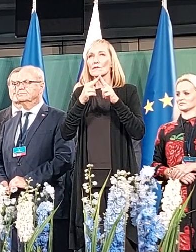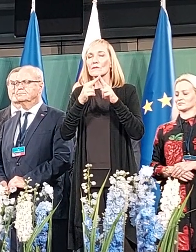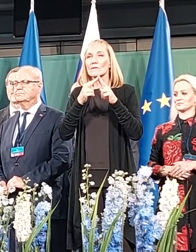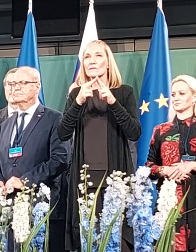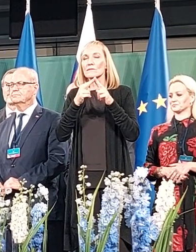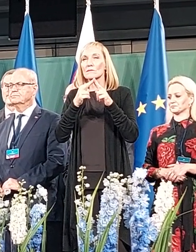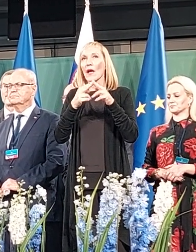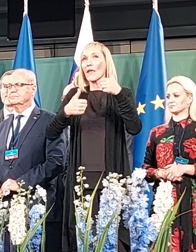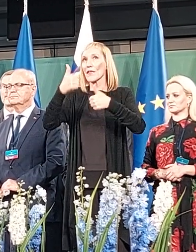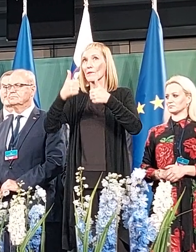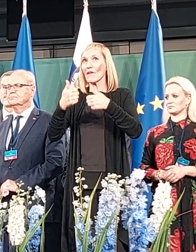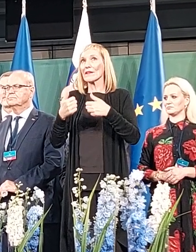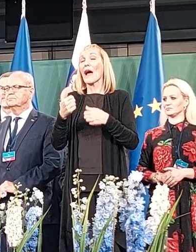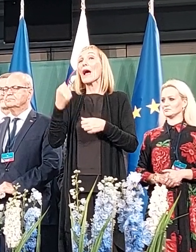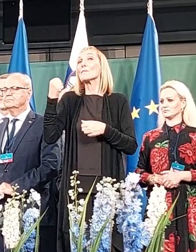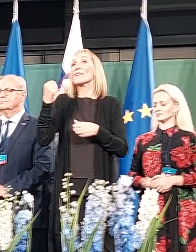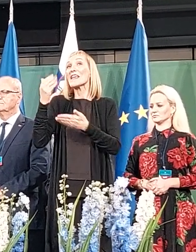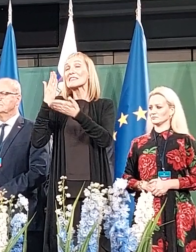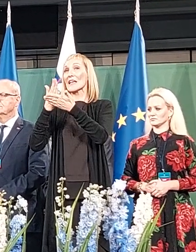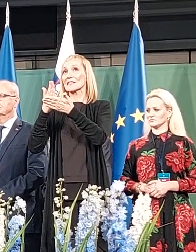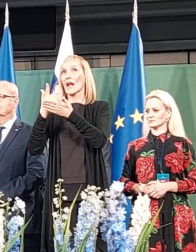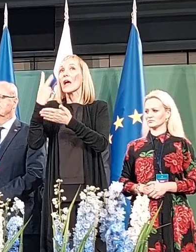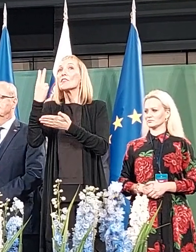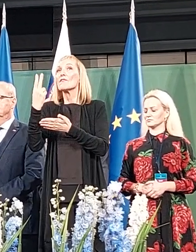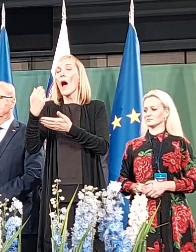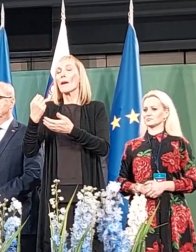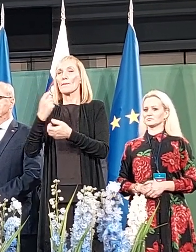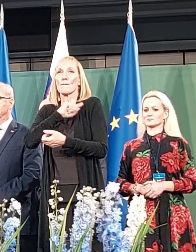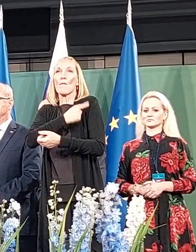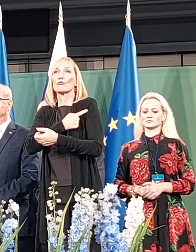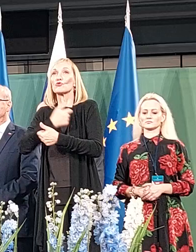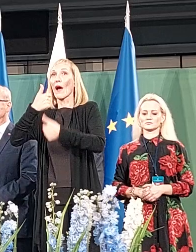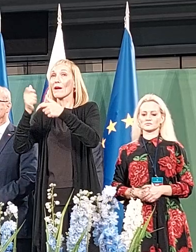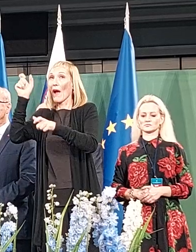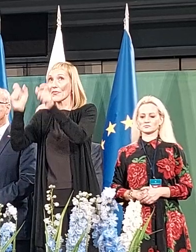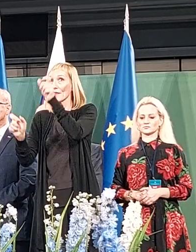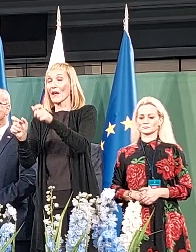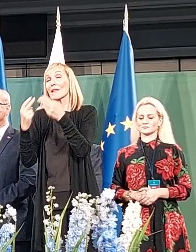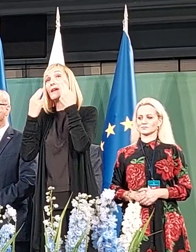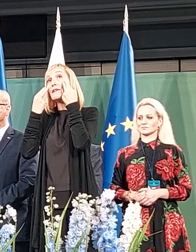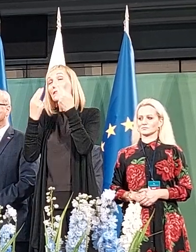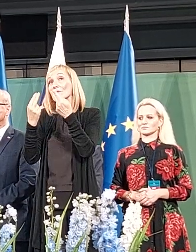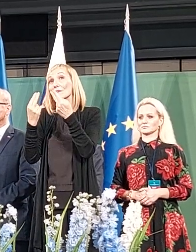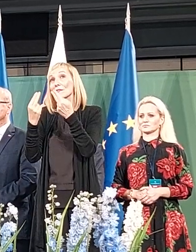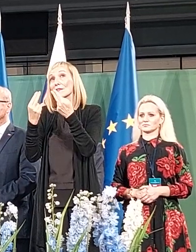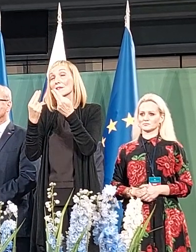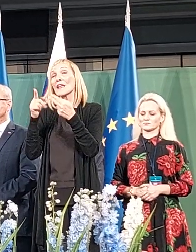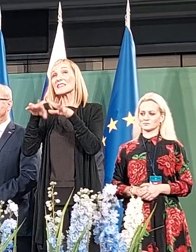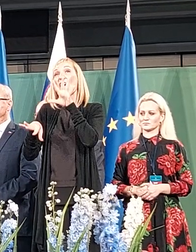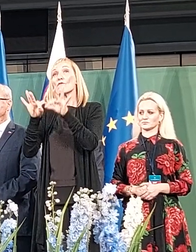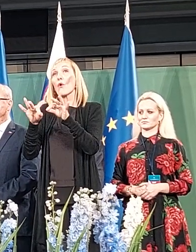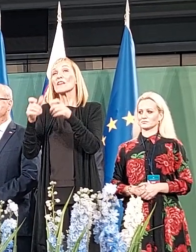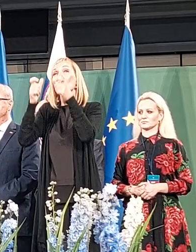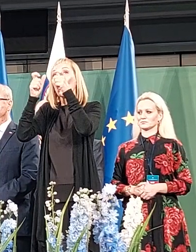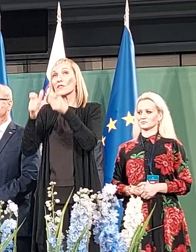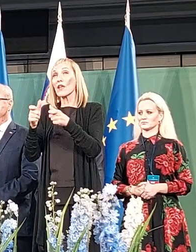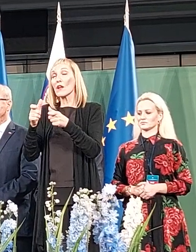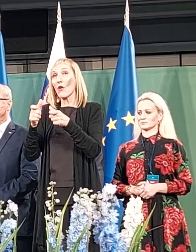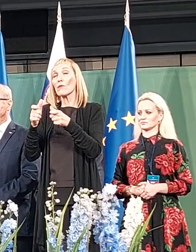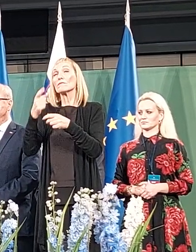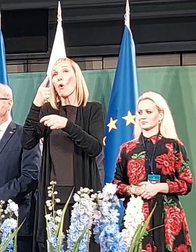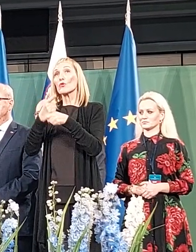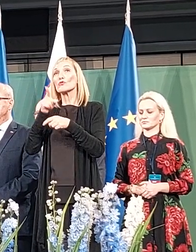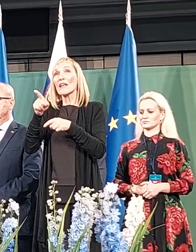Na desni sredini sva bila dva močna kandidata, in očitno se je volilno telo odločilo za